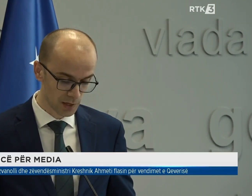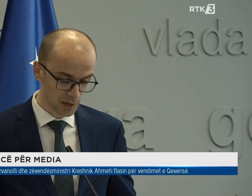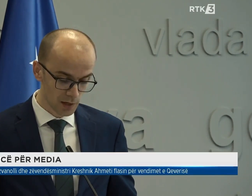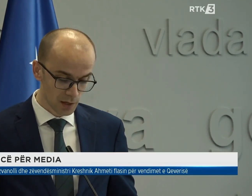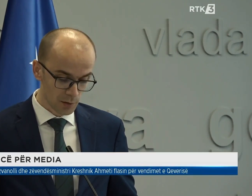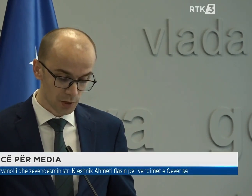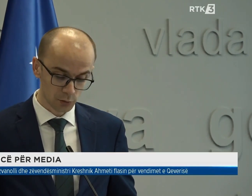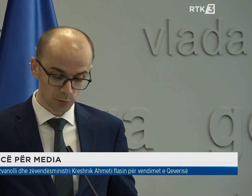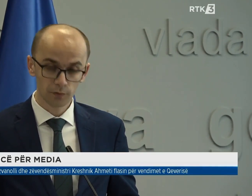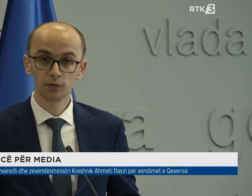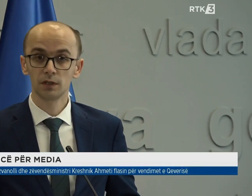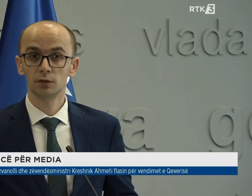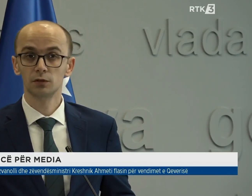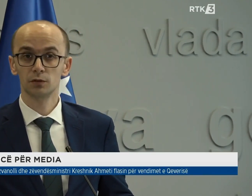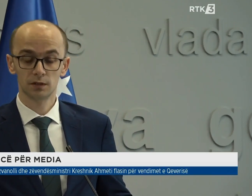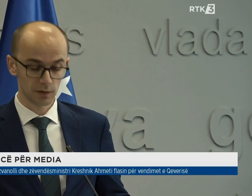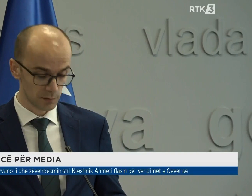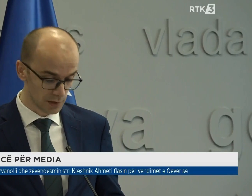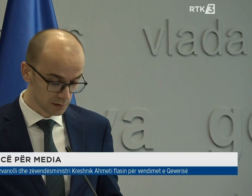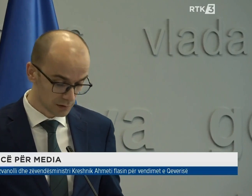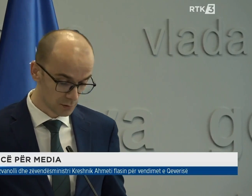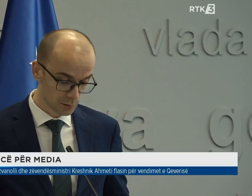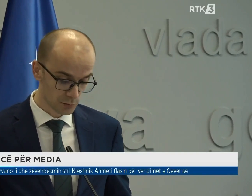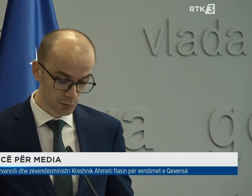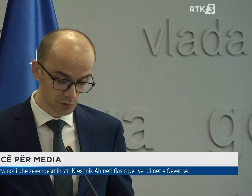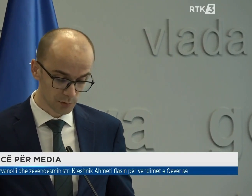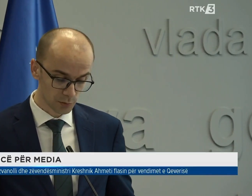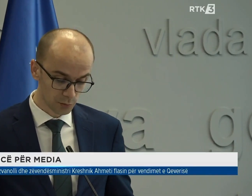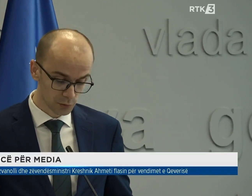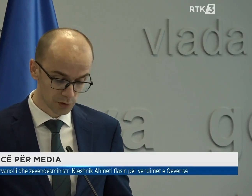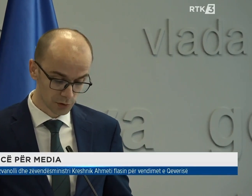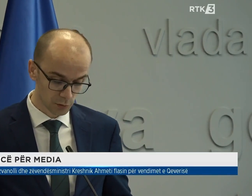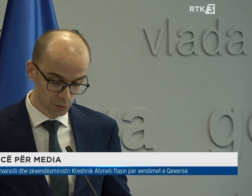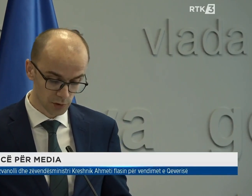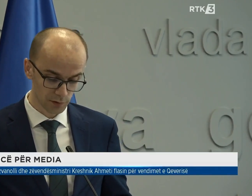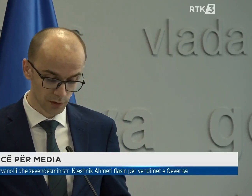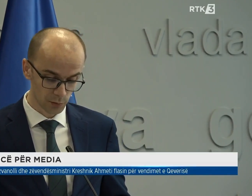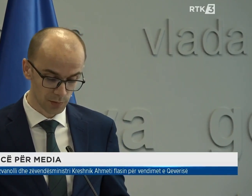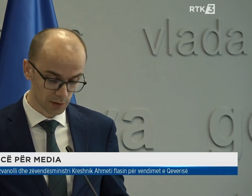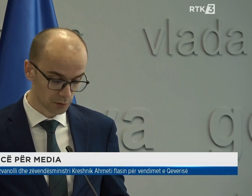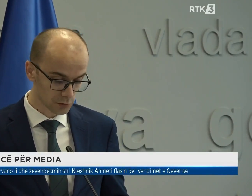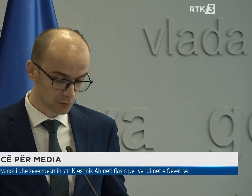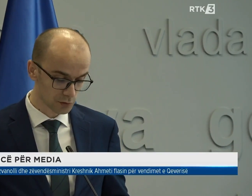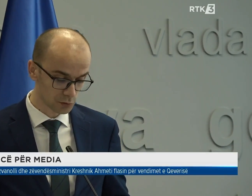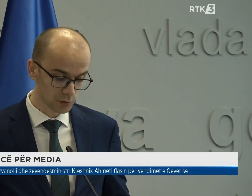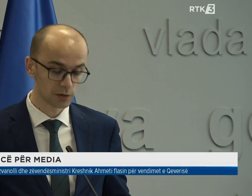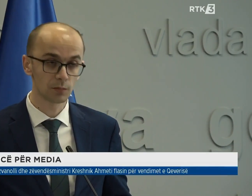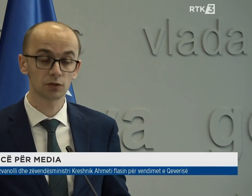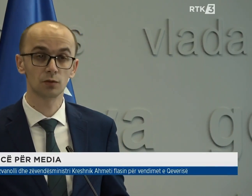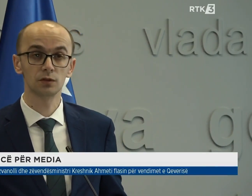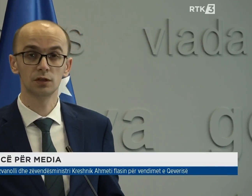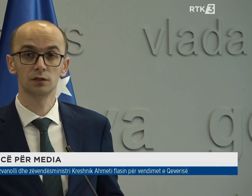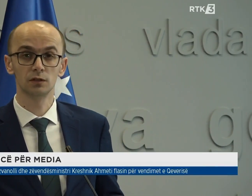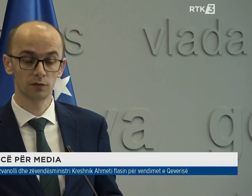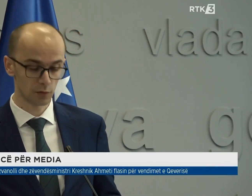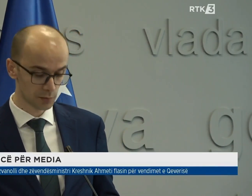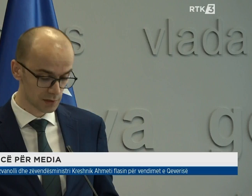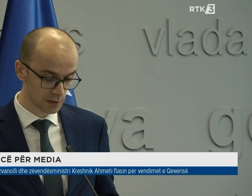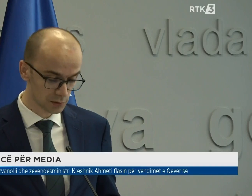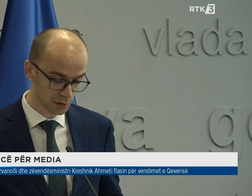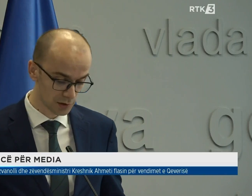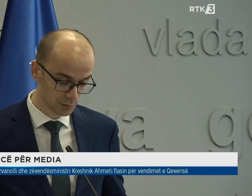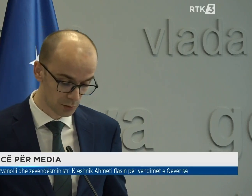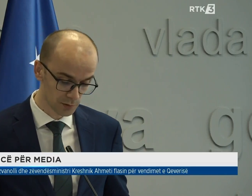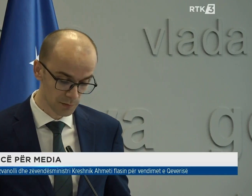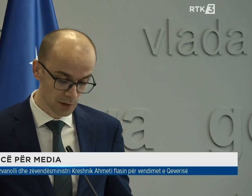rëndësishme. Me këto përfundime të juristëve eminent dhe me përmbylljen e përmbushjes së kushteve, Republika e Kosovës duhet të bashkohet Këshillit të Evropës